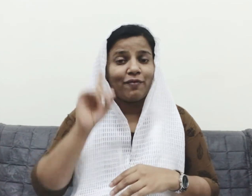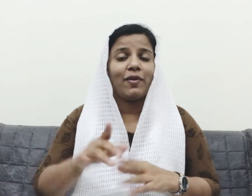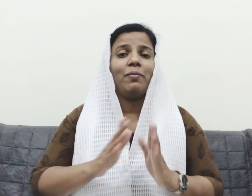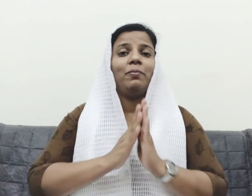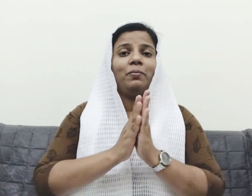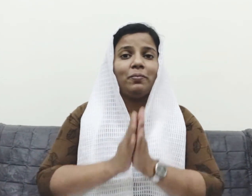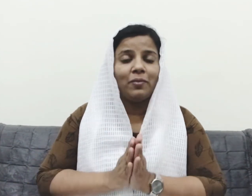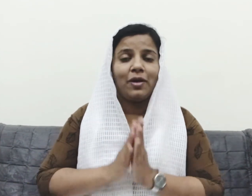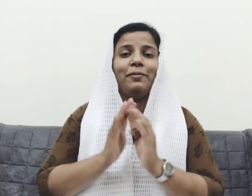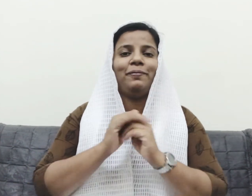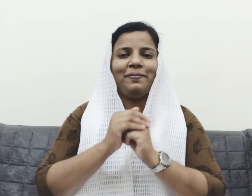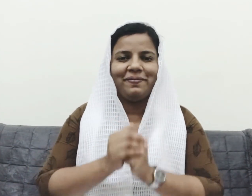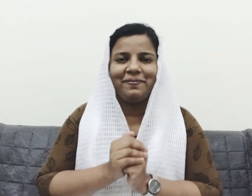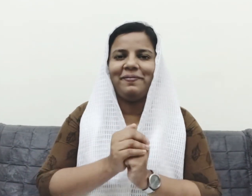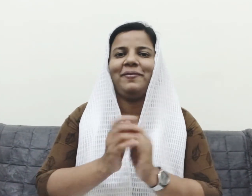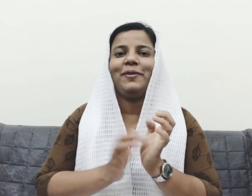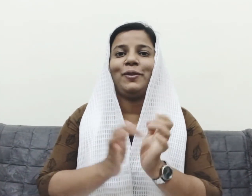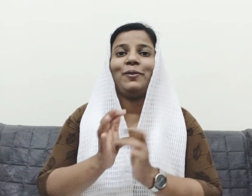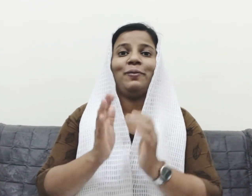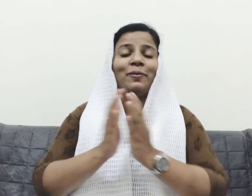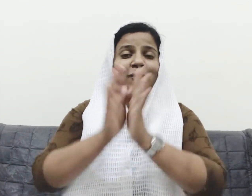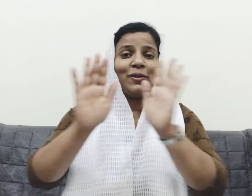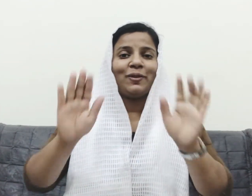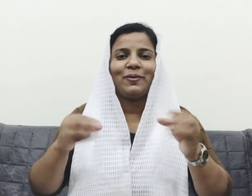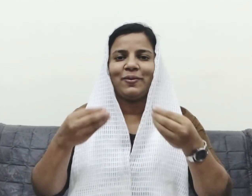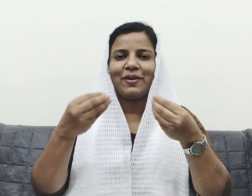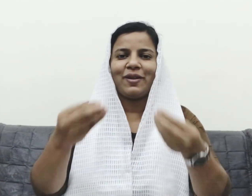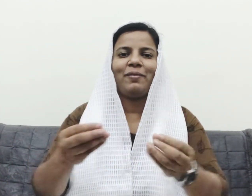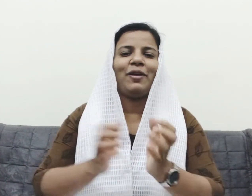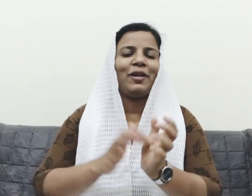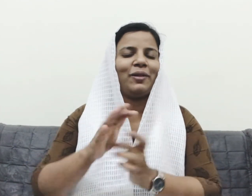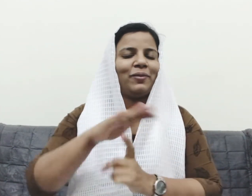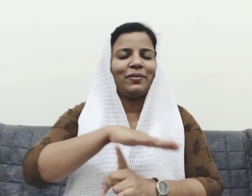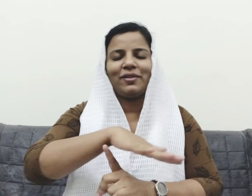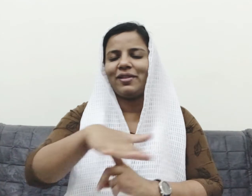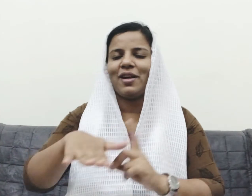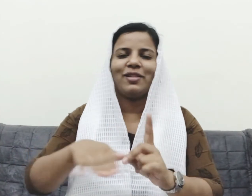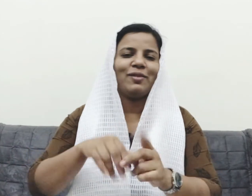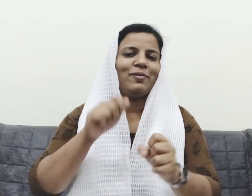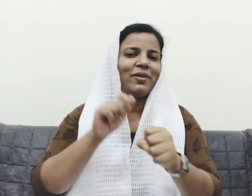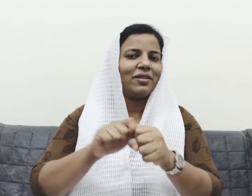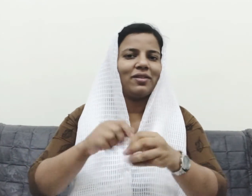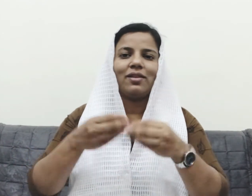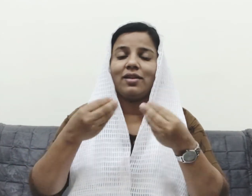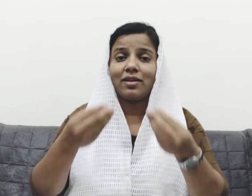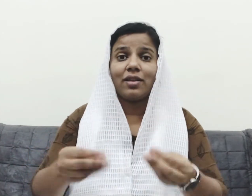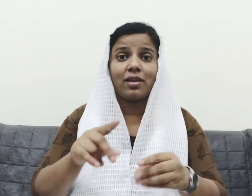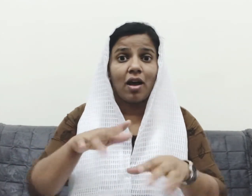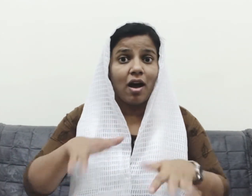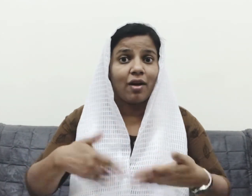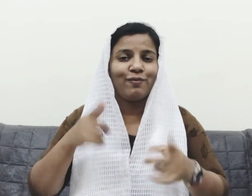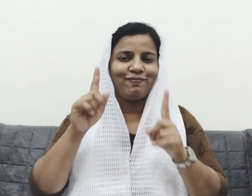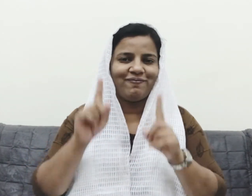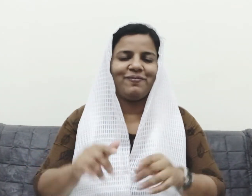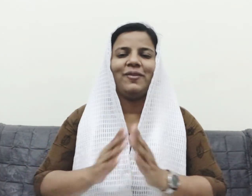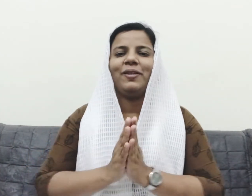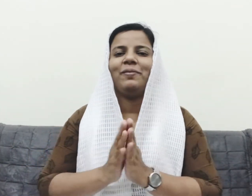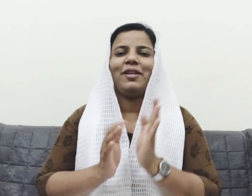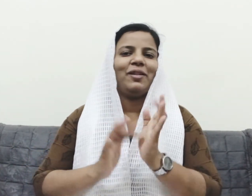പാട്ടുപാടി ആരാധിച്ച് നമുക്ക് ഒരുമിച്ച് കർത്താവിനെ മഹത്വപ്പെടുത്തണം. കർത്താവിനുള്ള സാഹചര്യങ്ങൾ ഒരുക്കിത്തരട്ടെ. പ്രത്യേകമായിട്ട് നിങ്ങളത് ആഗ്രഹിക്കുകയും പ്രാർത്ഥിക്കുകയും ചെയ്യും. കർത്താവ്